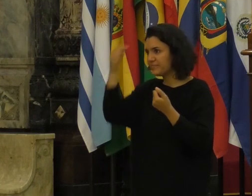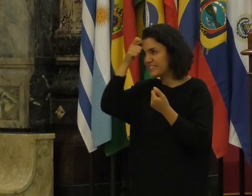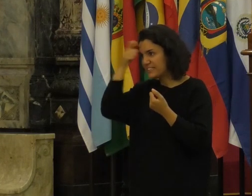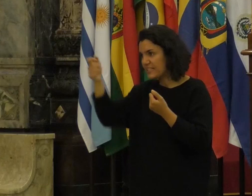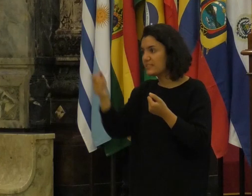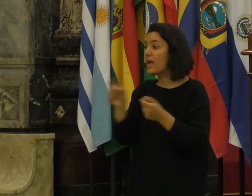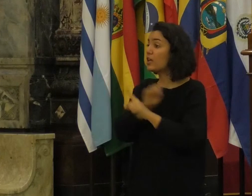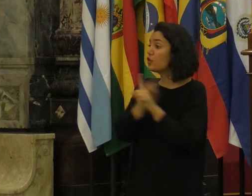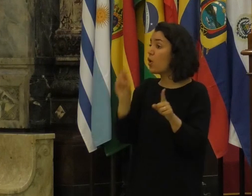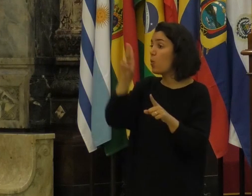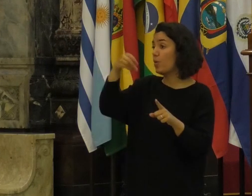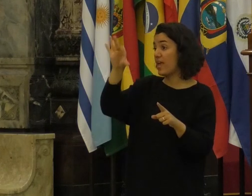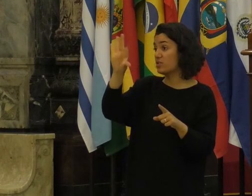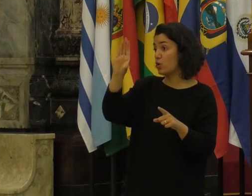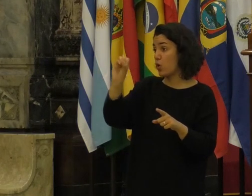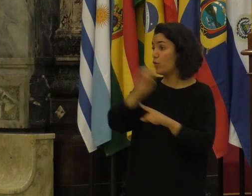de la UNESCO.